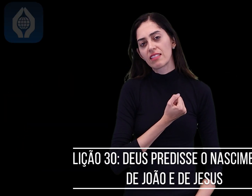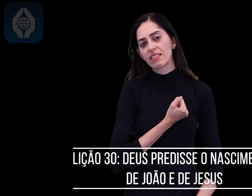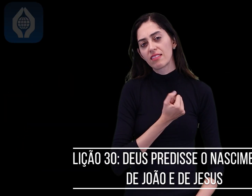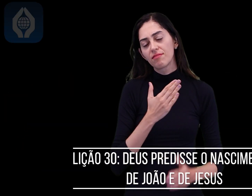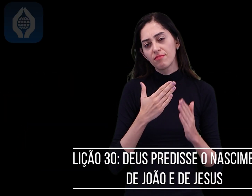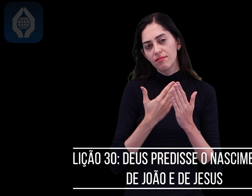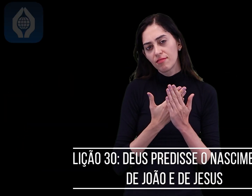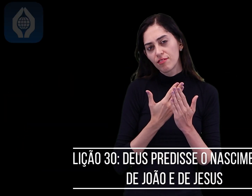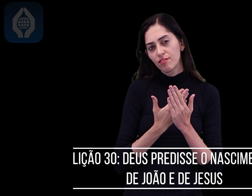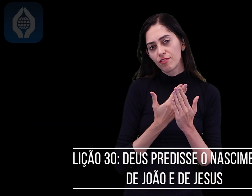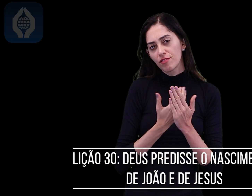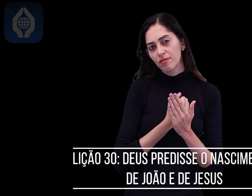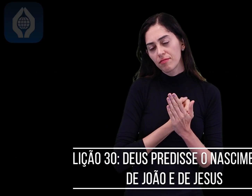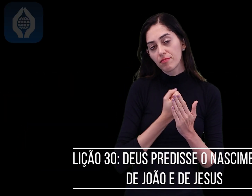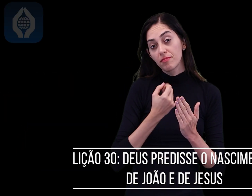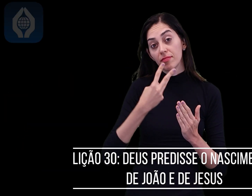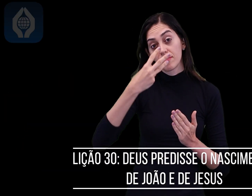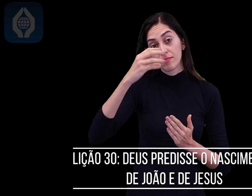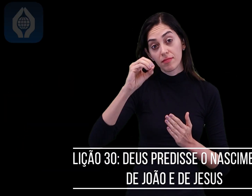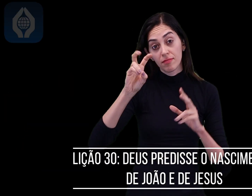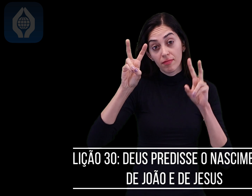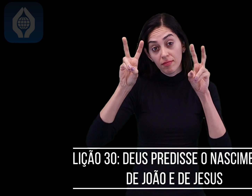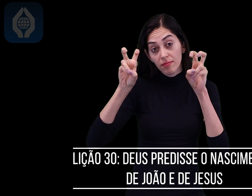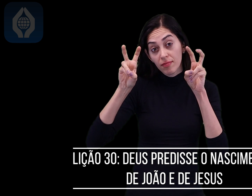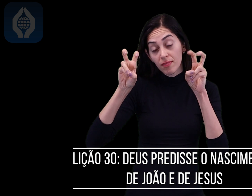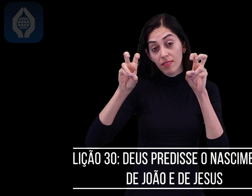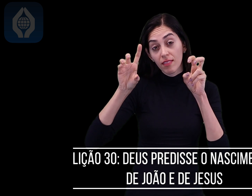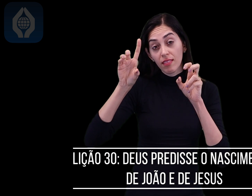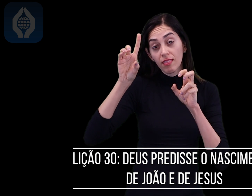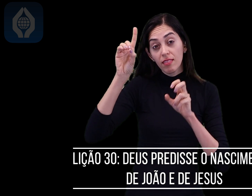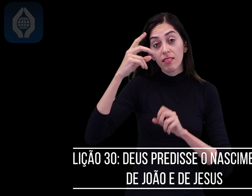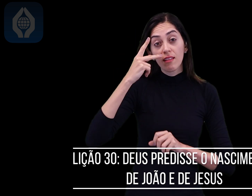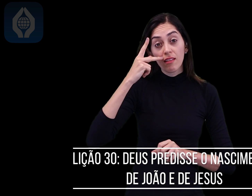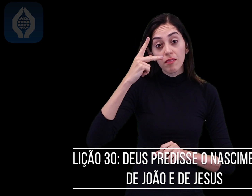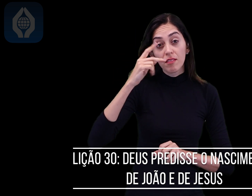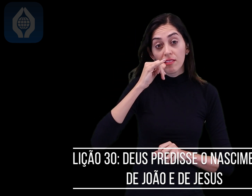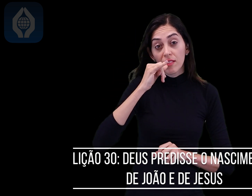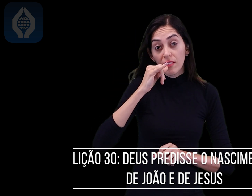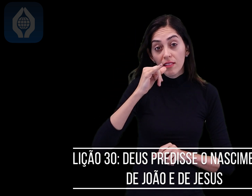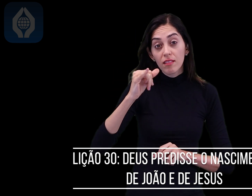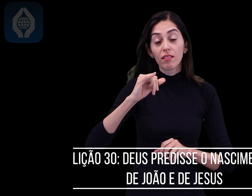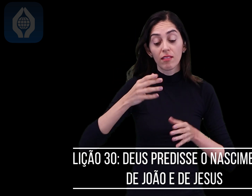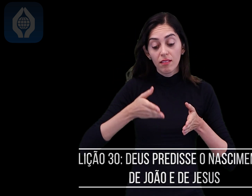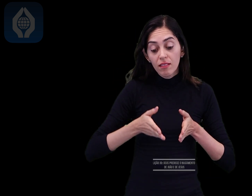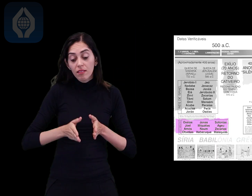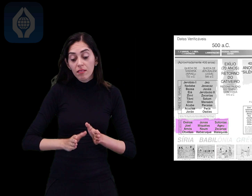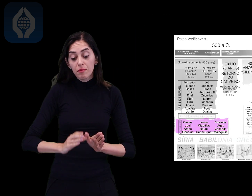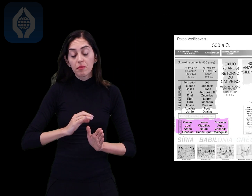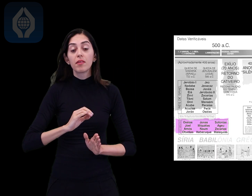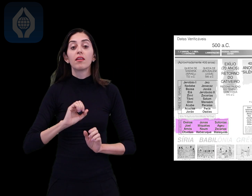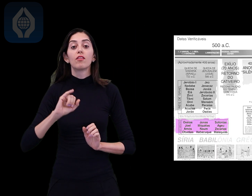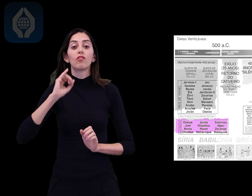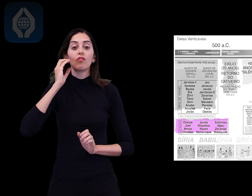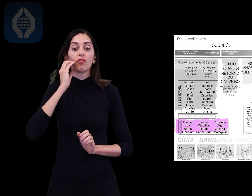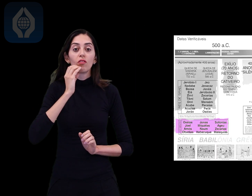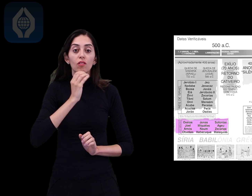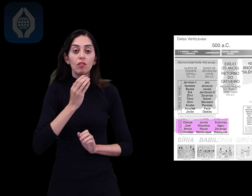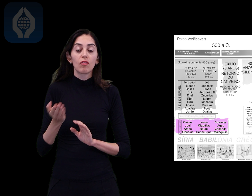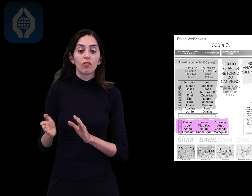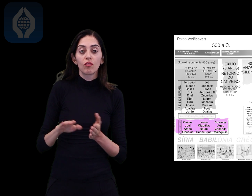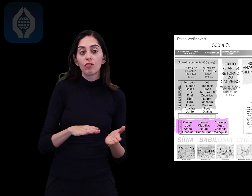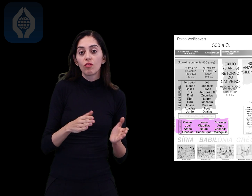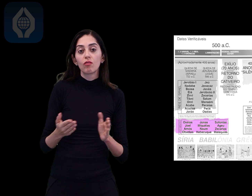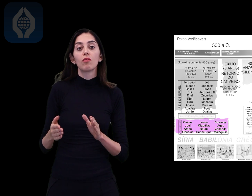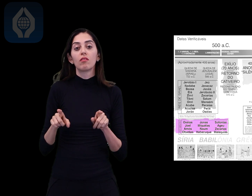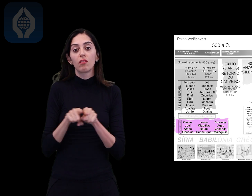Lição de número 30 tem como tema: Deus predisse o nascimento de João e de Jesus. O último